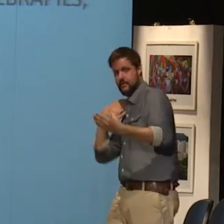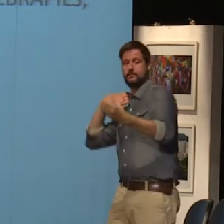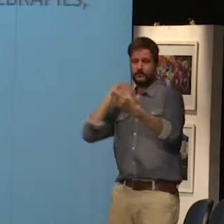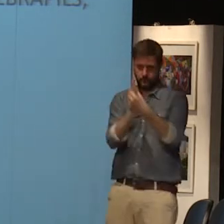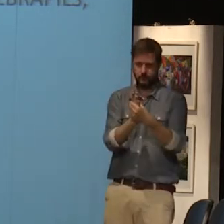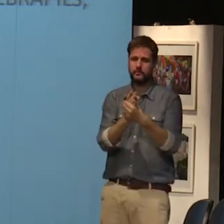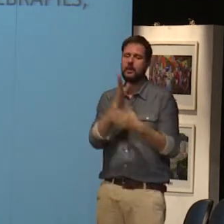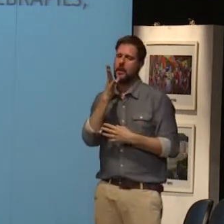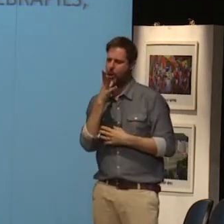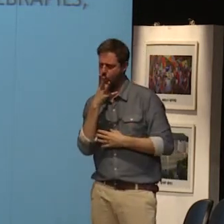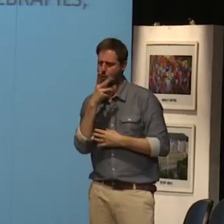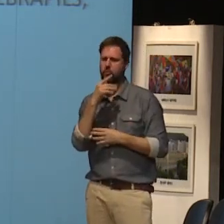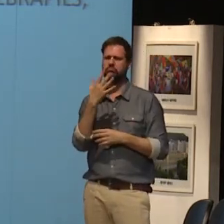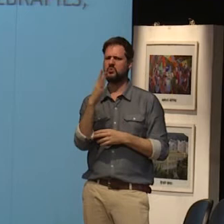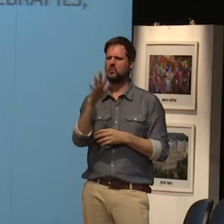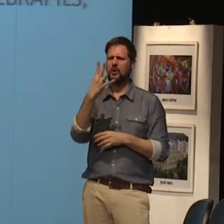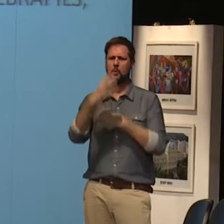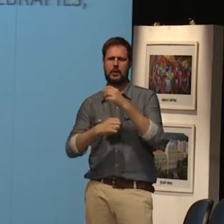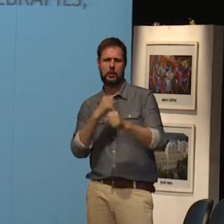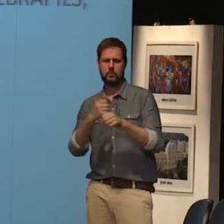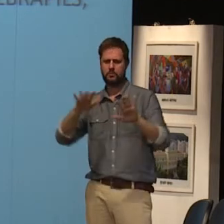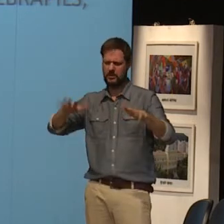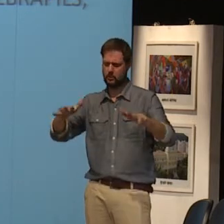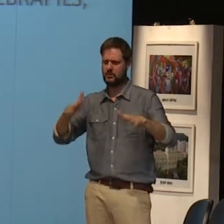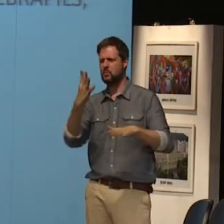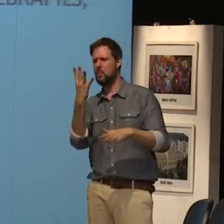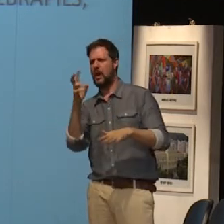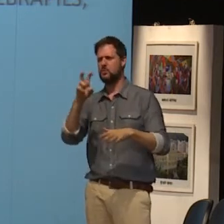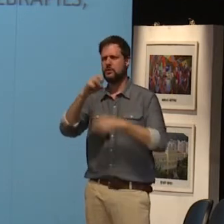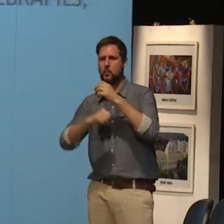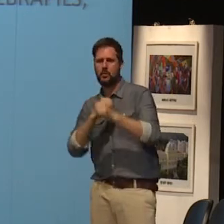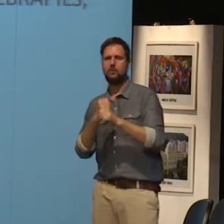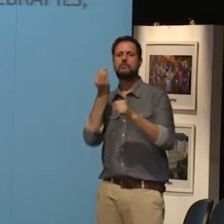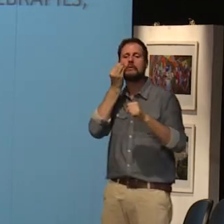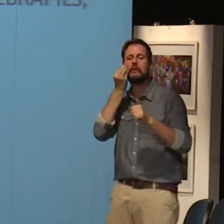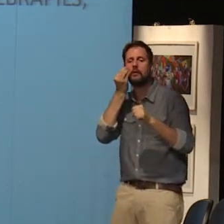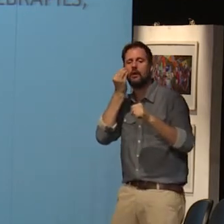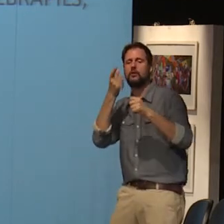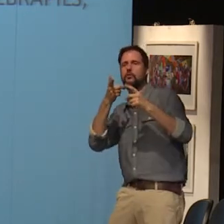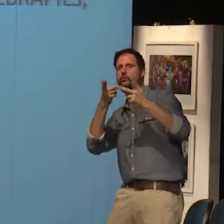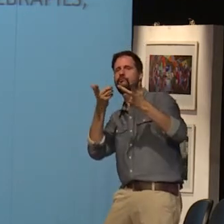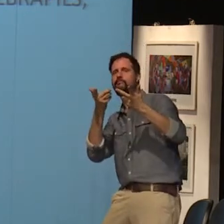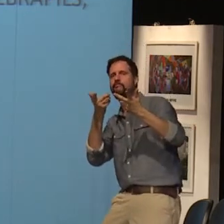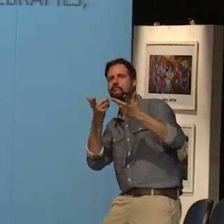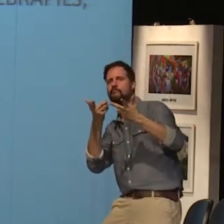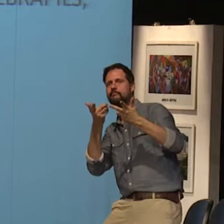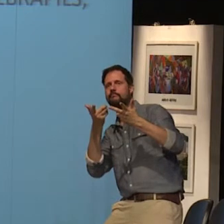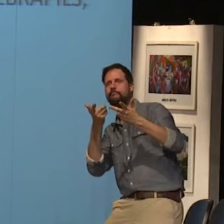pudesse entender, de fato, essas provas. Então, foi aberto um processo, demorou mais ou menos uns 4